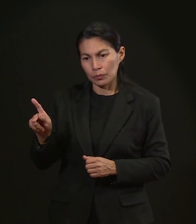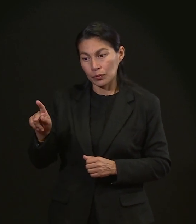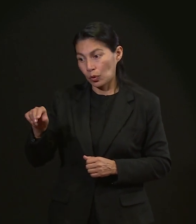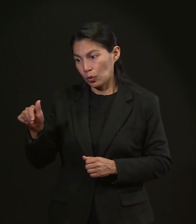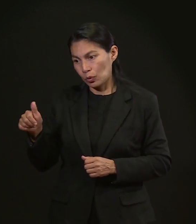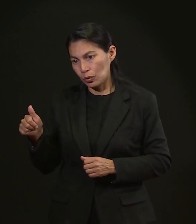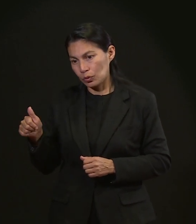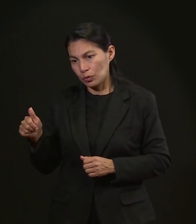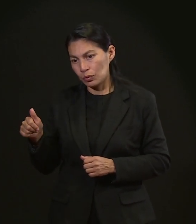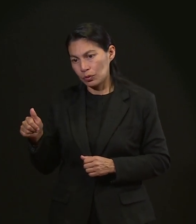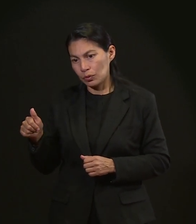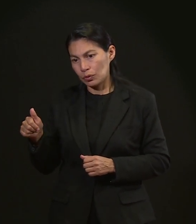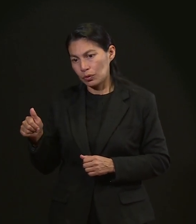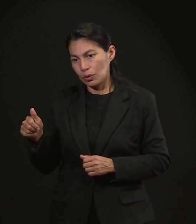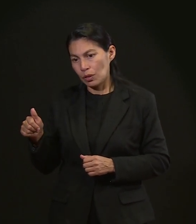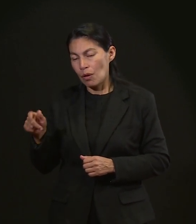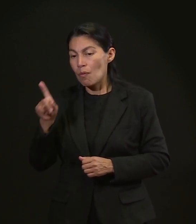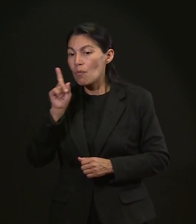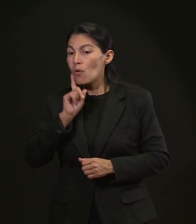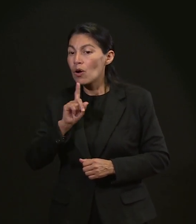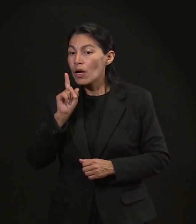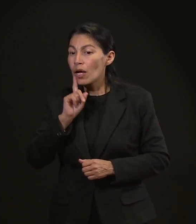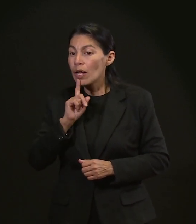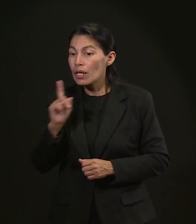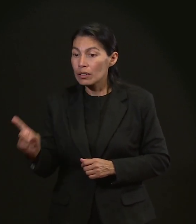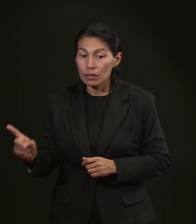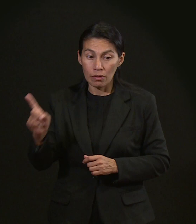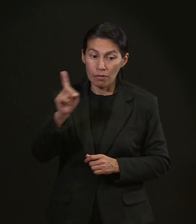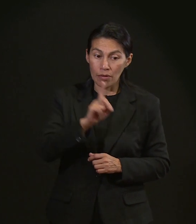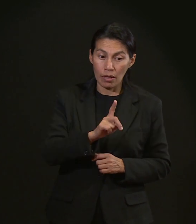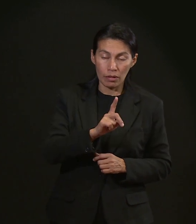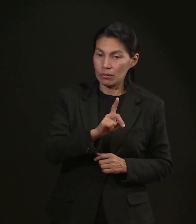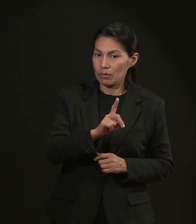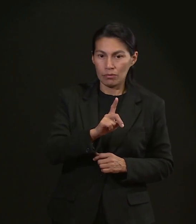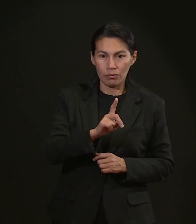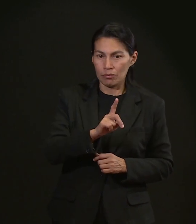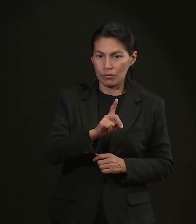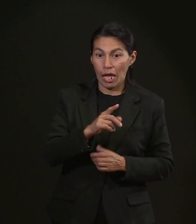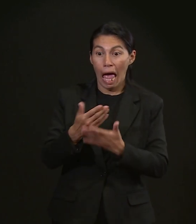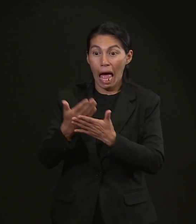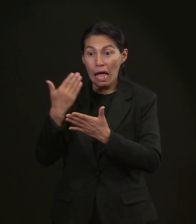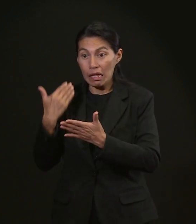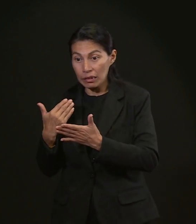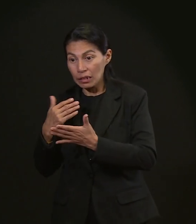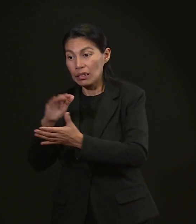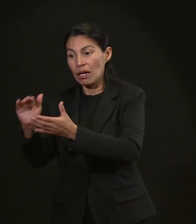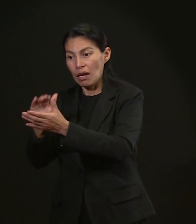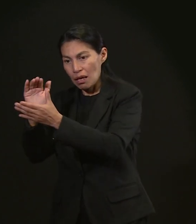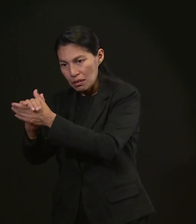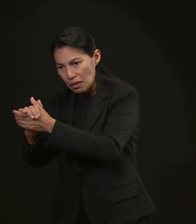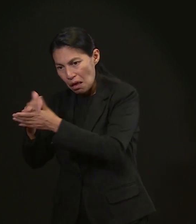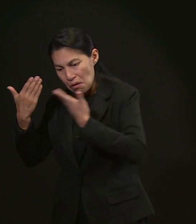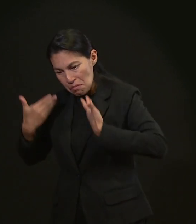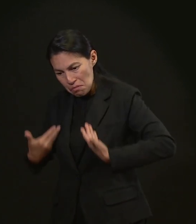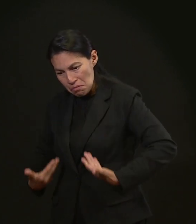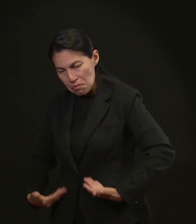se usa que las muchachas no salen de su casa si no son casadas vestidas de blanco